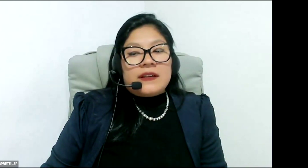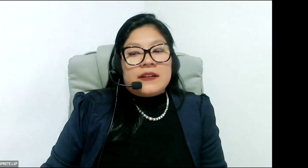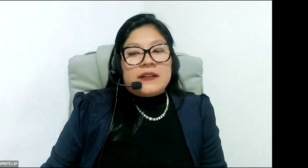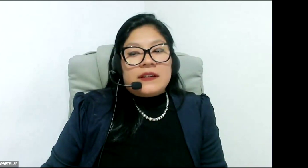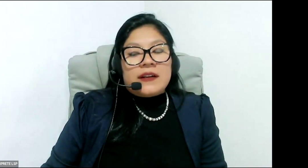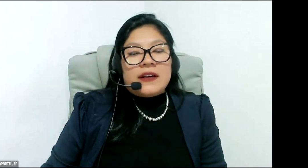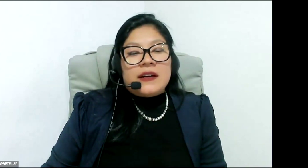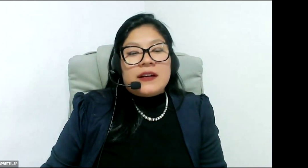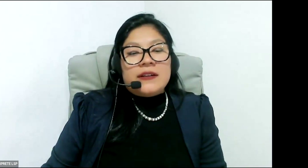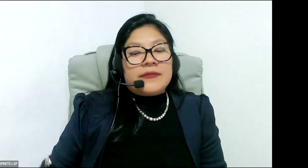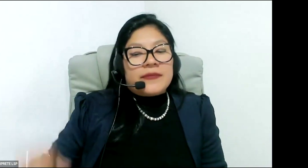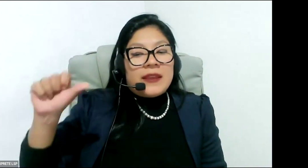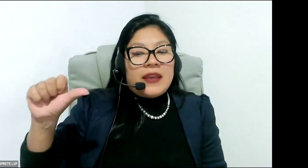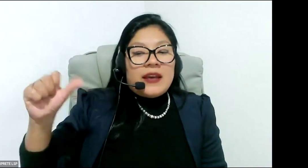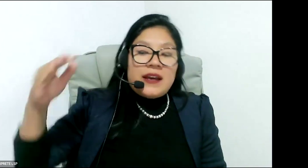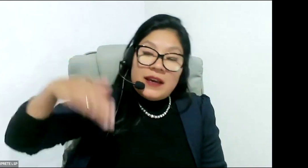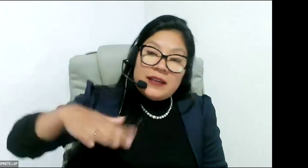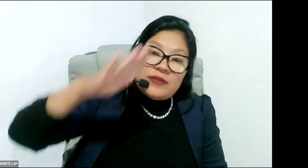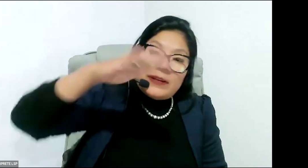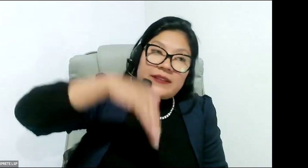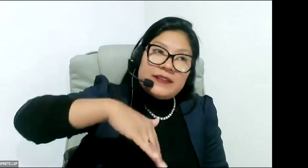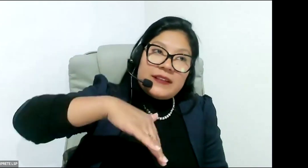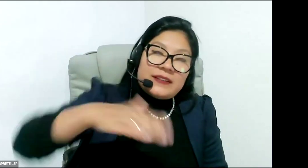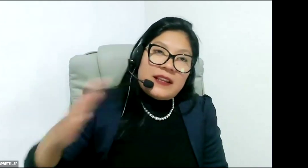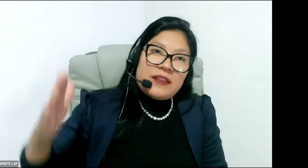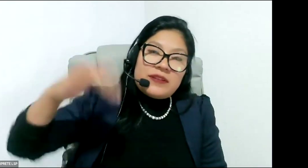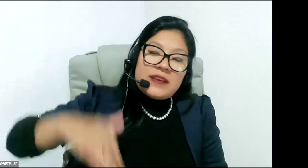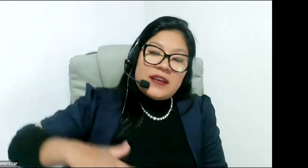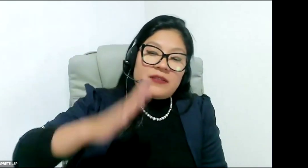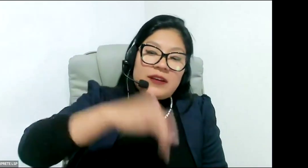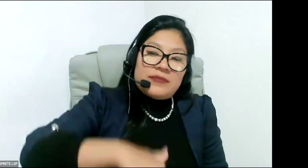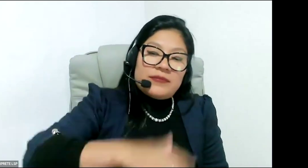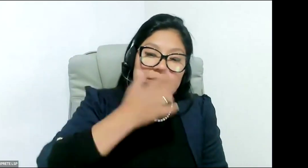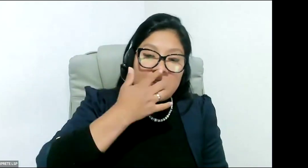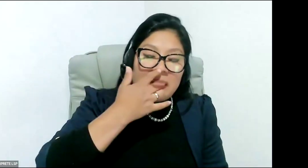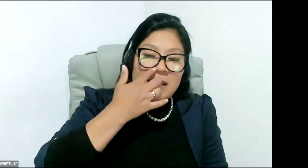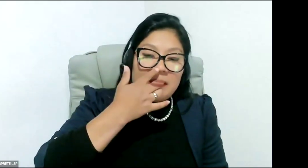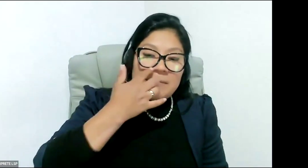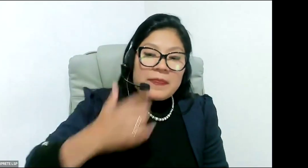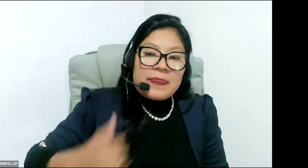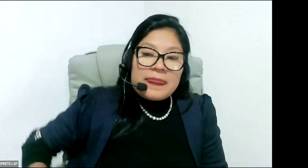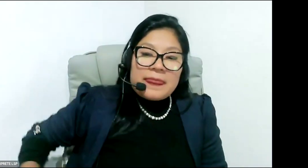Ah Ajá Ah y lo haces hacia el lado izquierdo